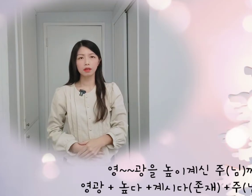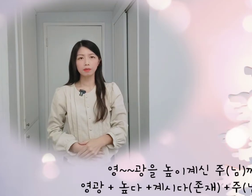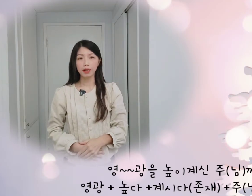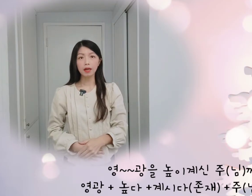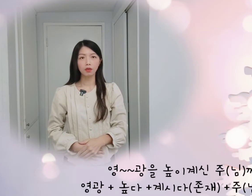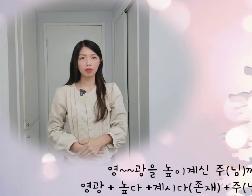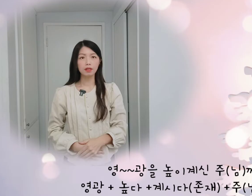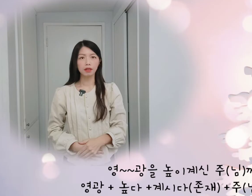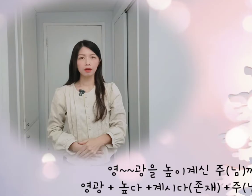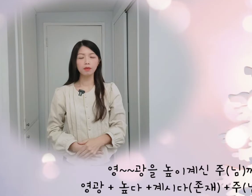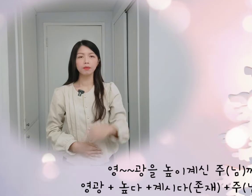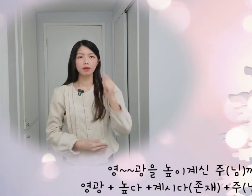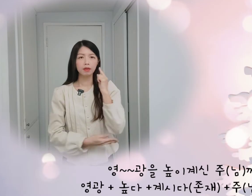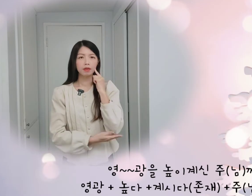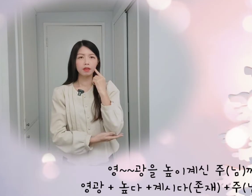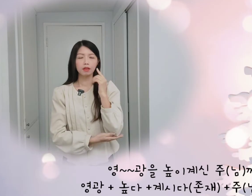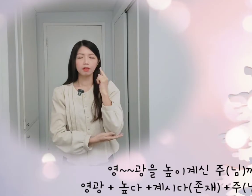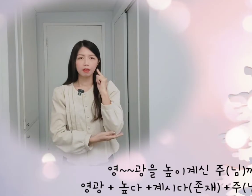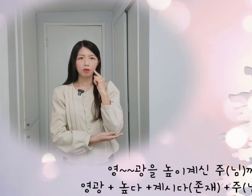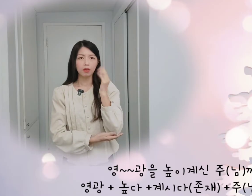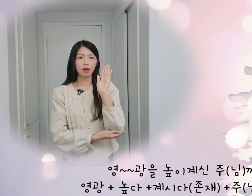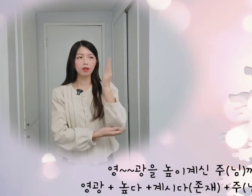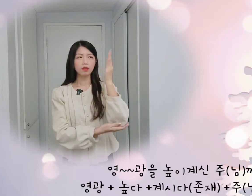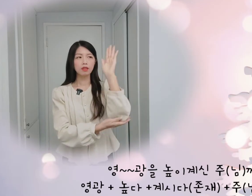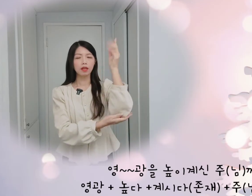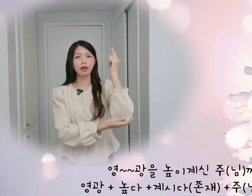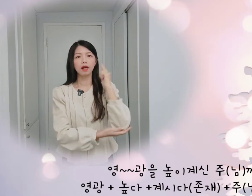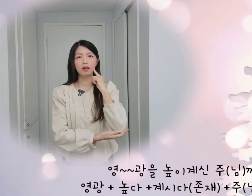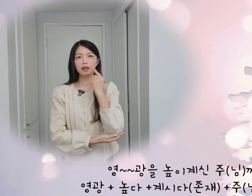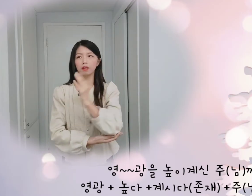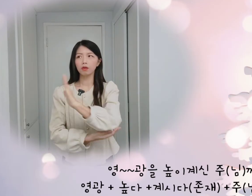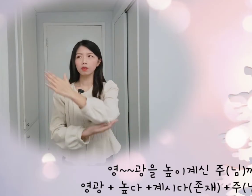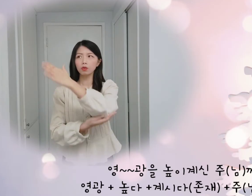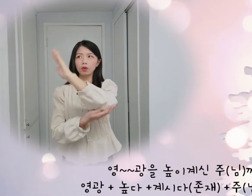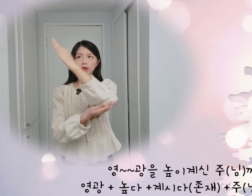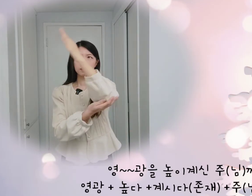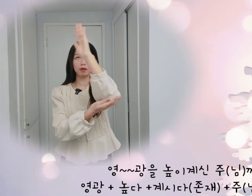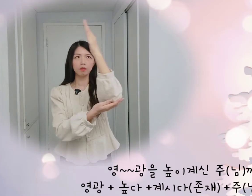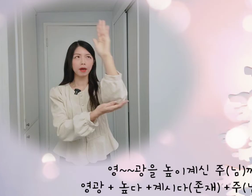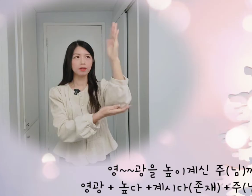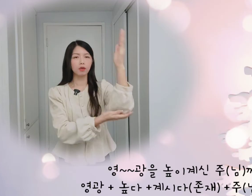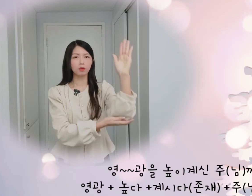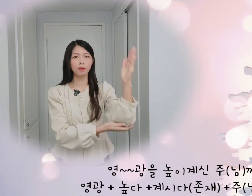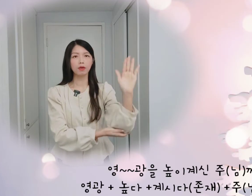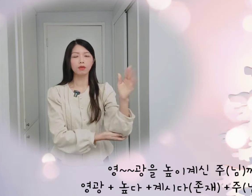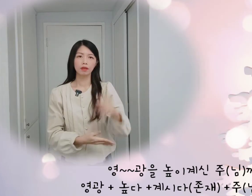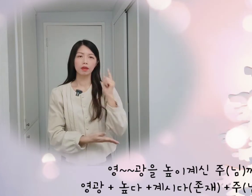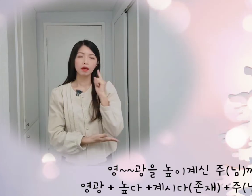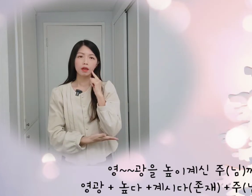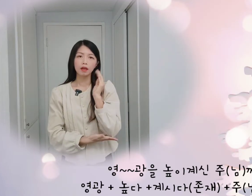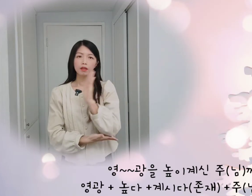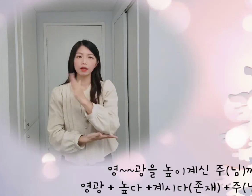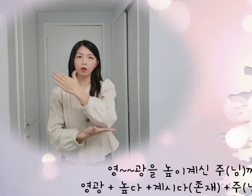그 박자가 되게 길잖아요. 이렇게 해주시는 게 아니라 이렇게 손을 돌려서 했어요. 그럼 박자가 어느 정도